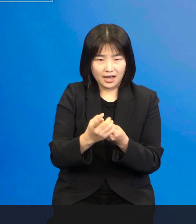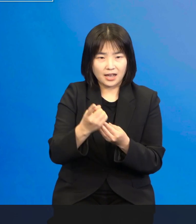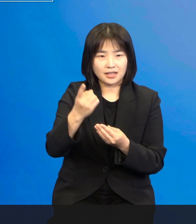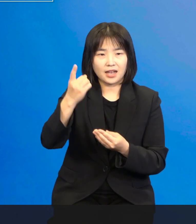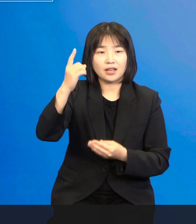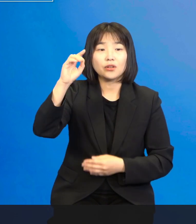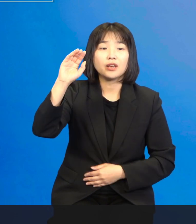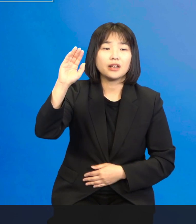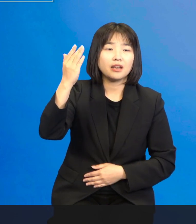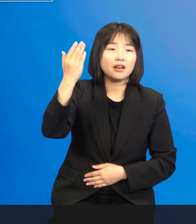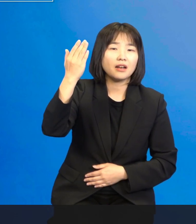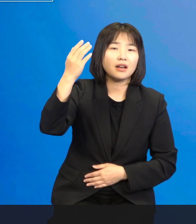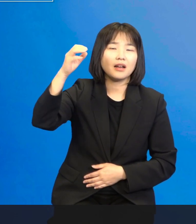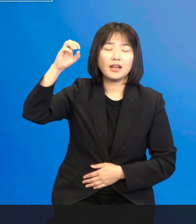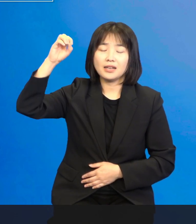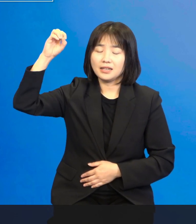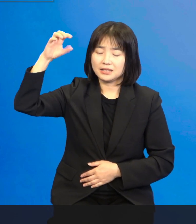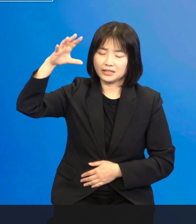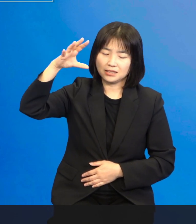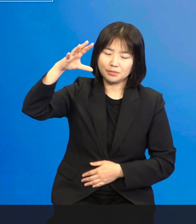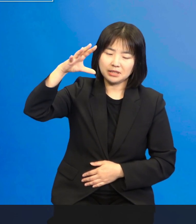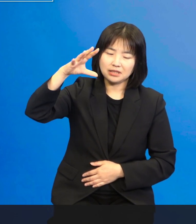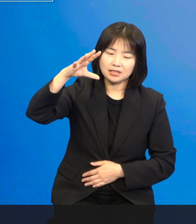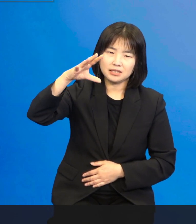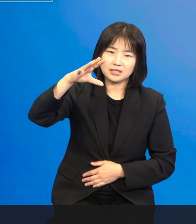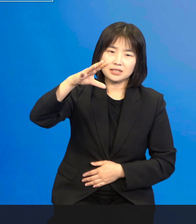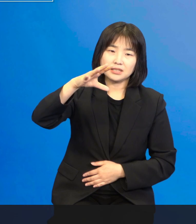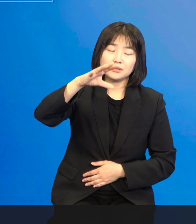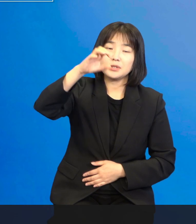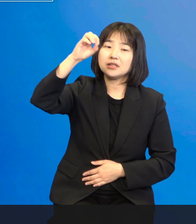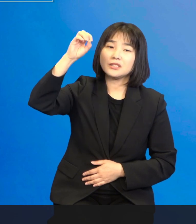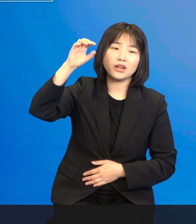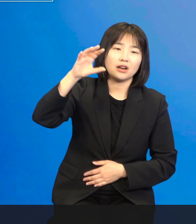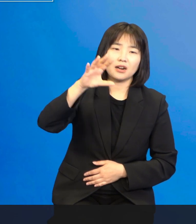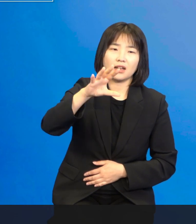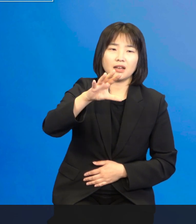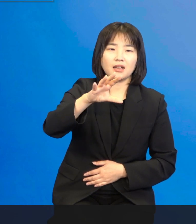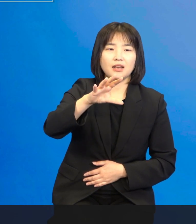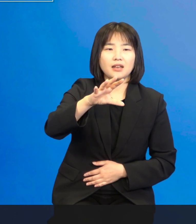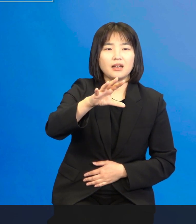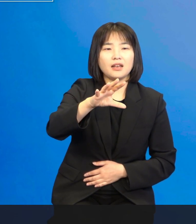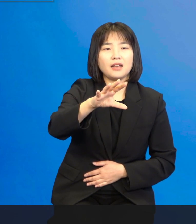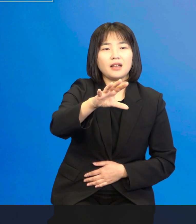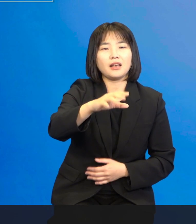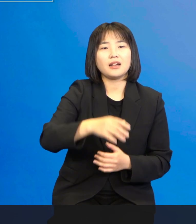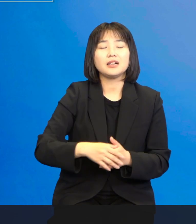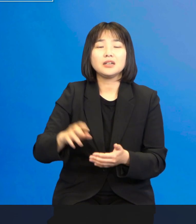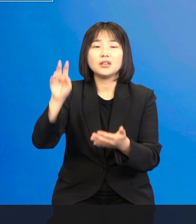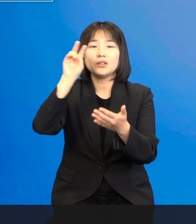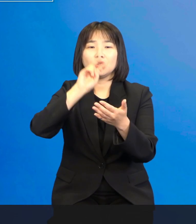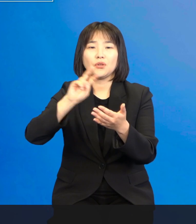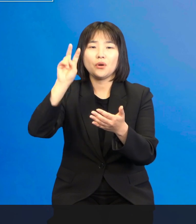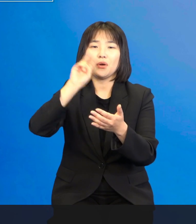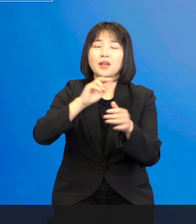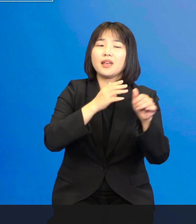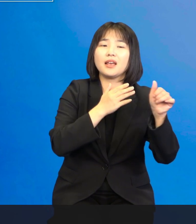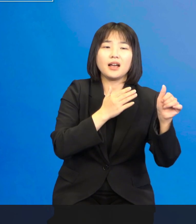서로 하나 되어 그 빛을 비추라.